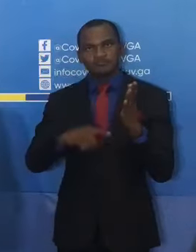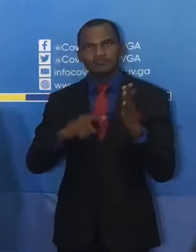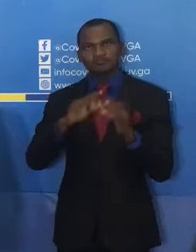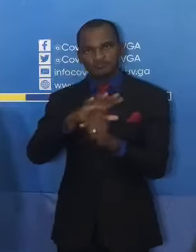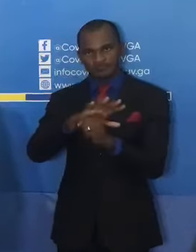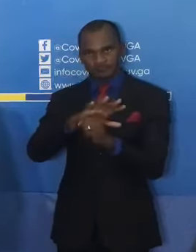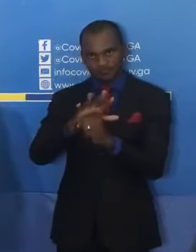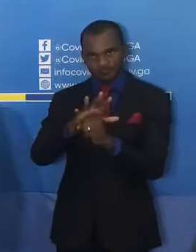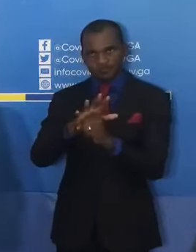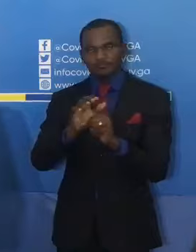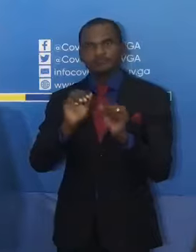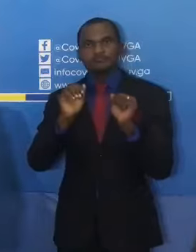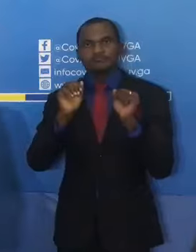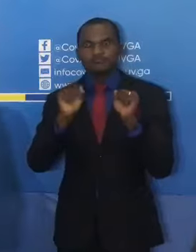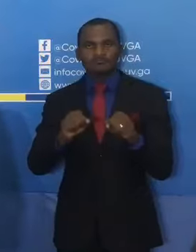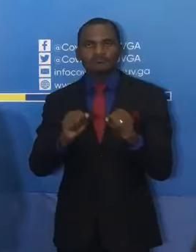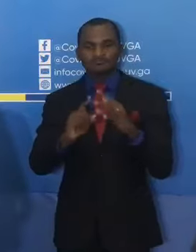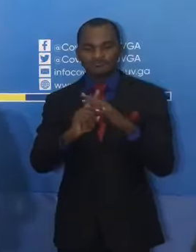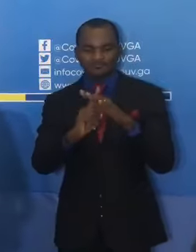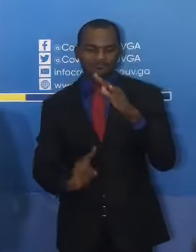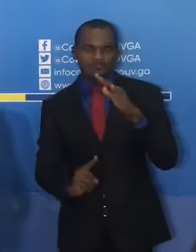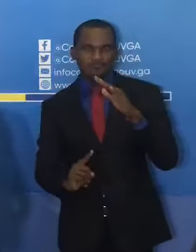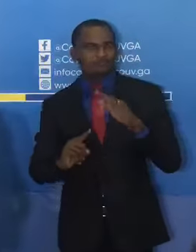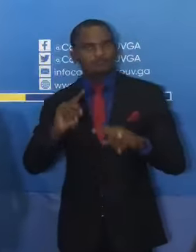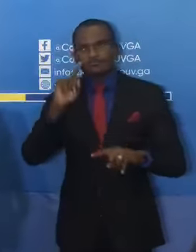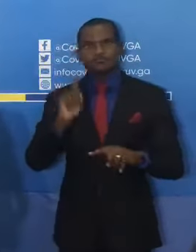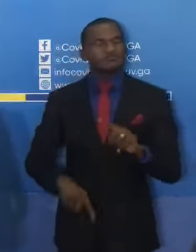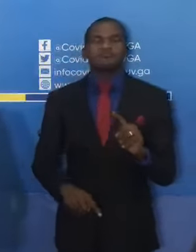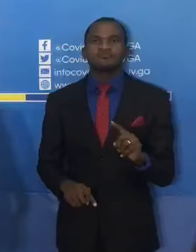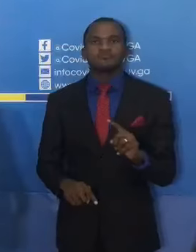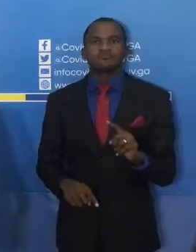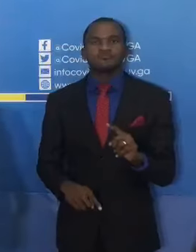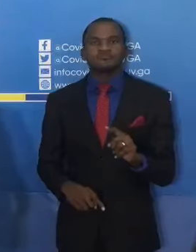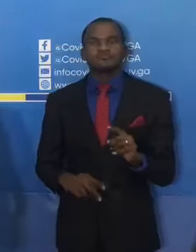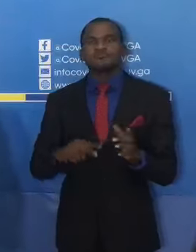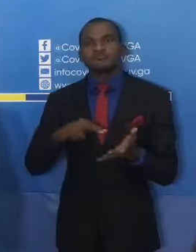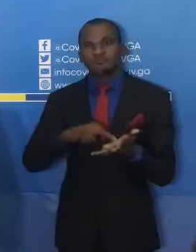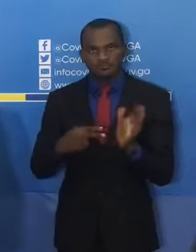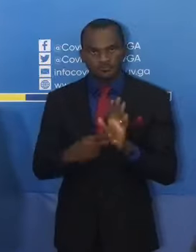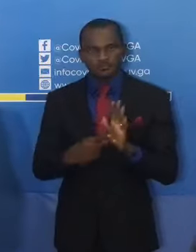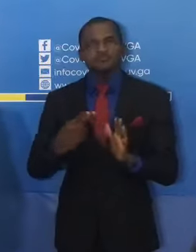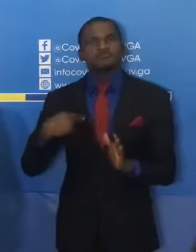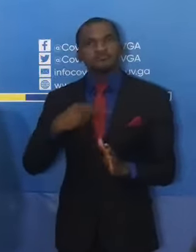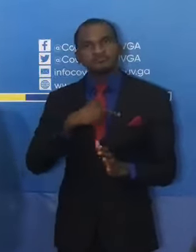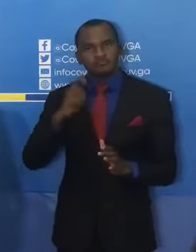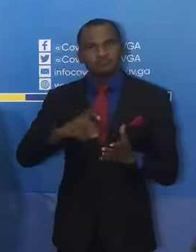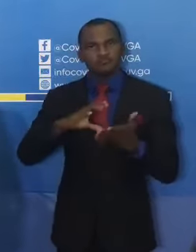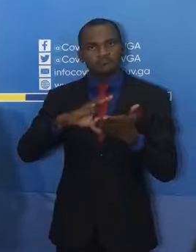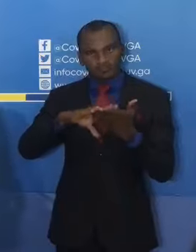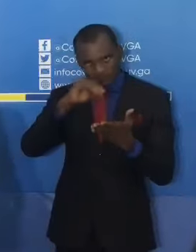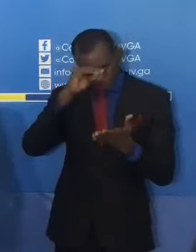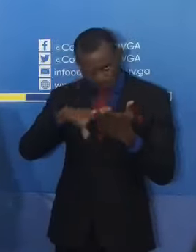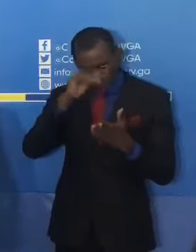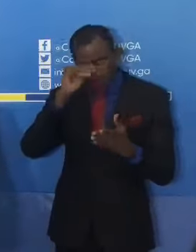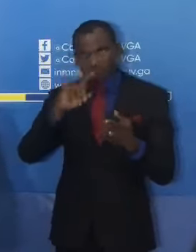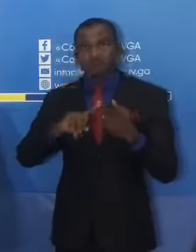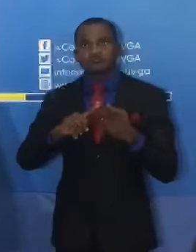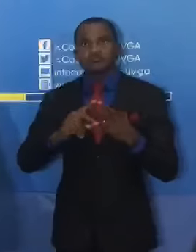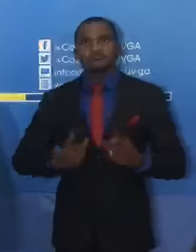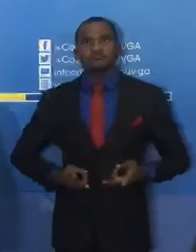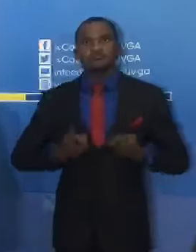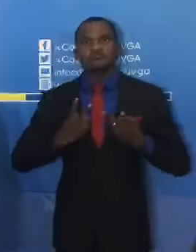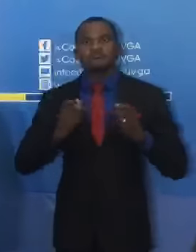coronavirus pourrait ne jamais disparaître. En d'autres termes, nous devons apprendre à vivre avec